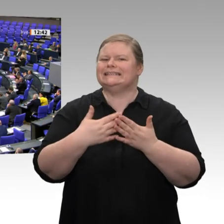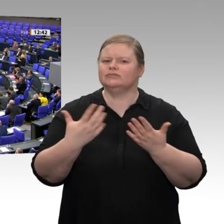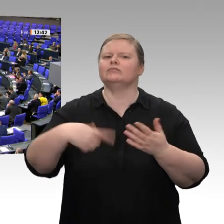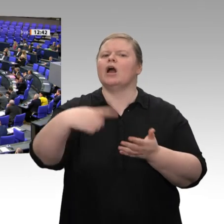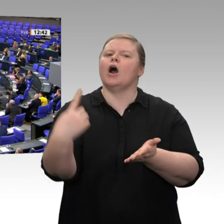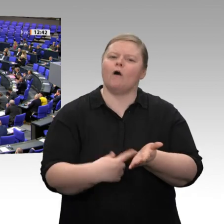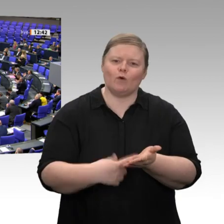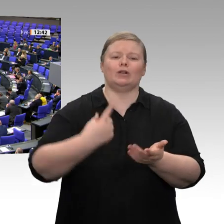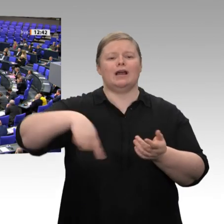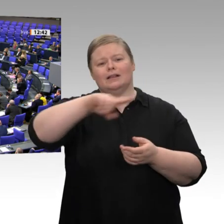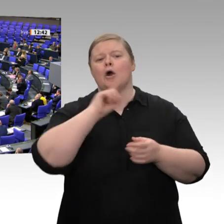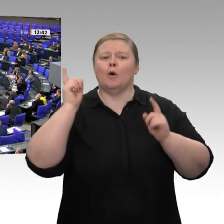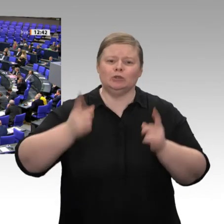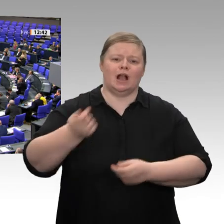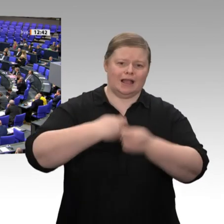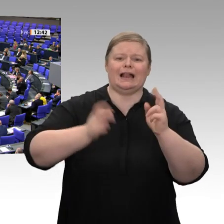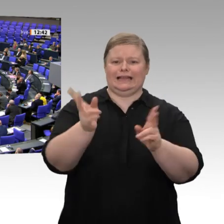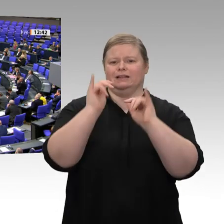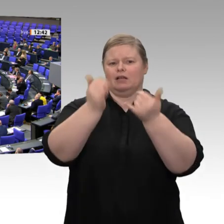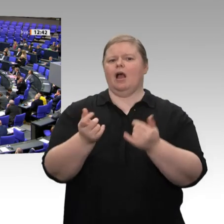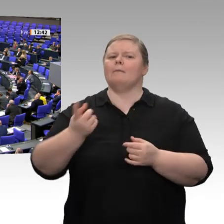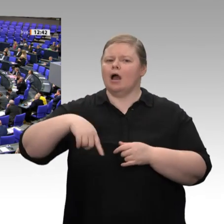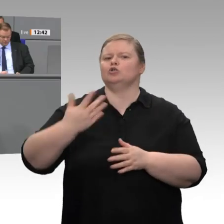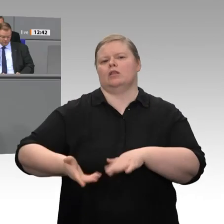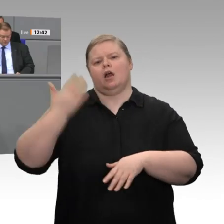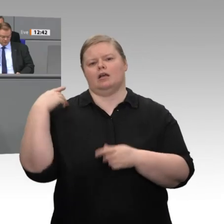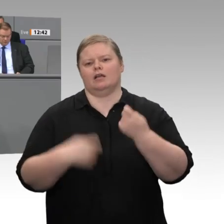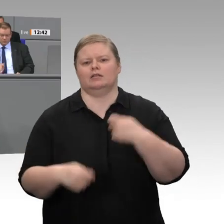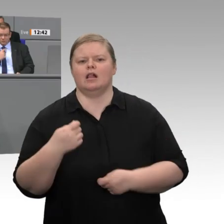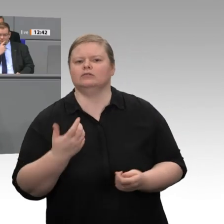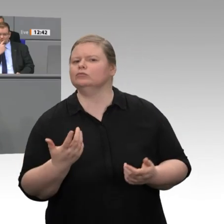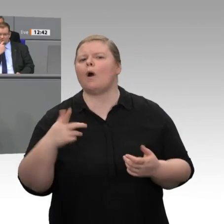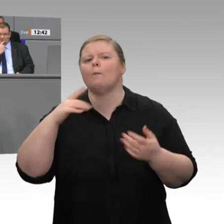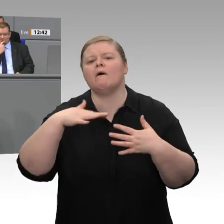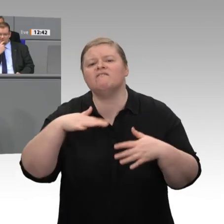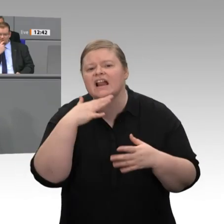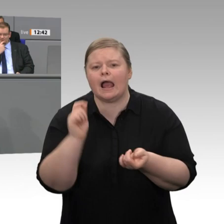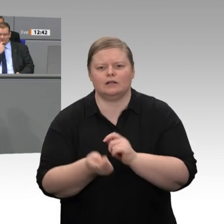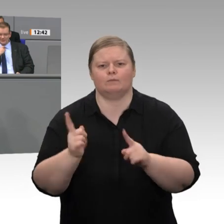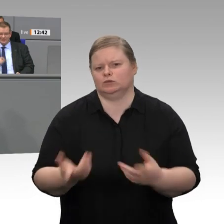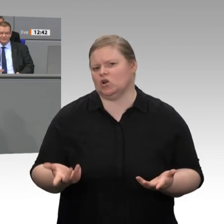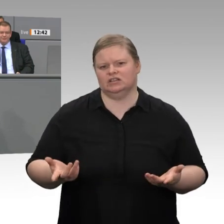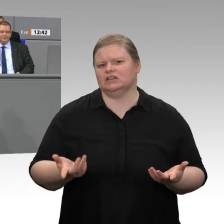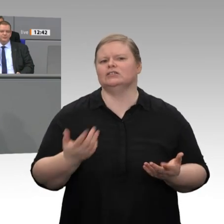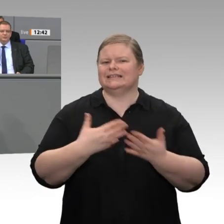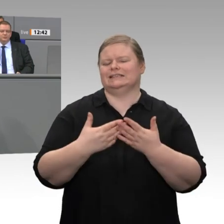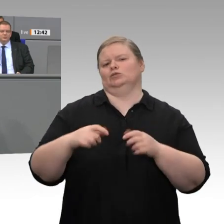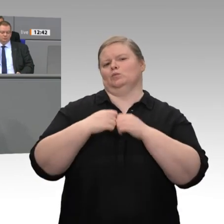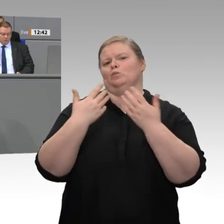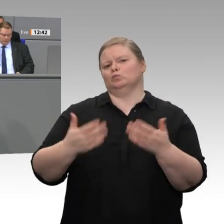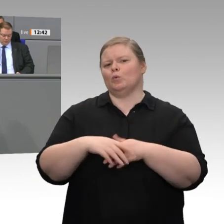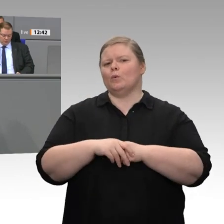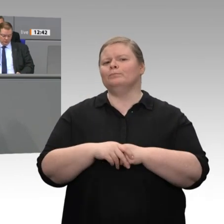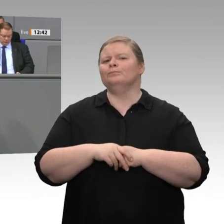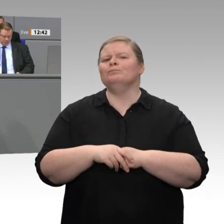Das ist genau die Situation. Alle Sonderfälle, ich könnte noch auf alle möglichen Fälle eingehen, sind behandelt. Was